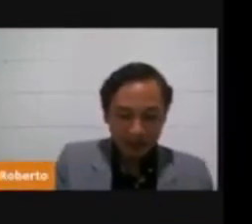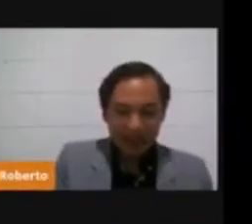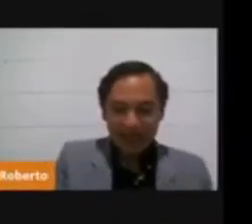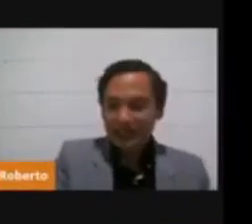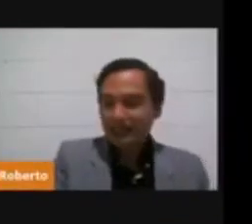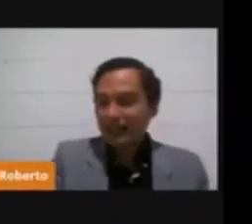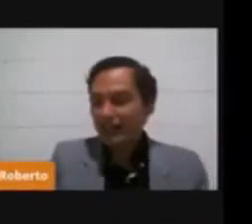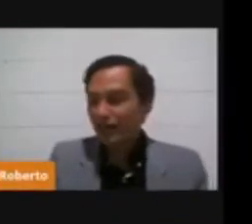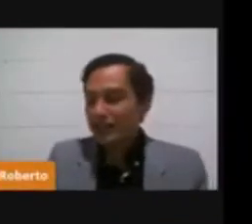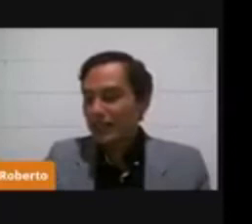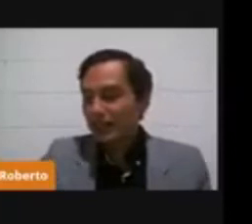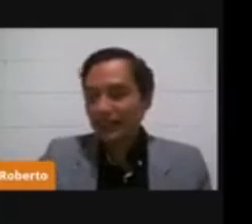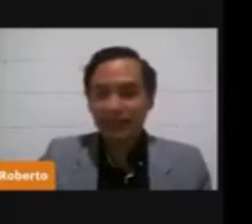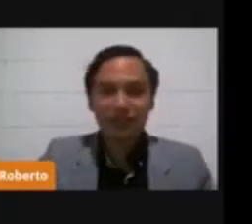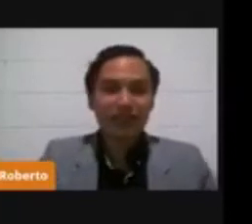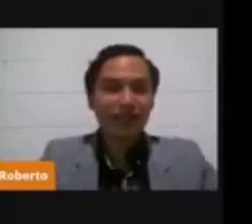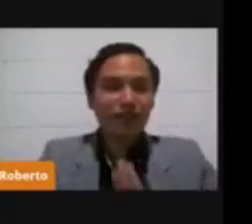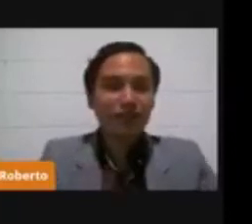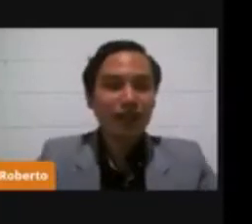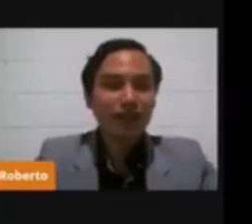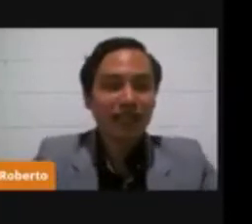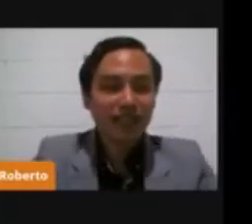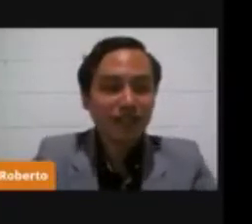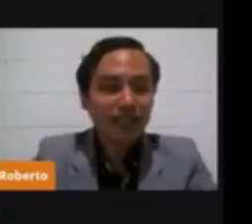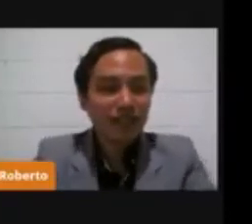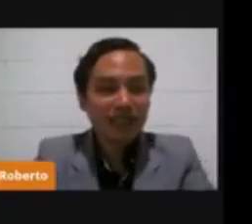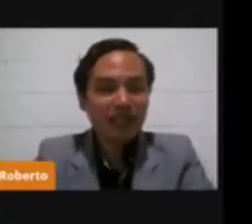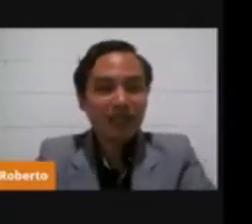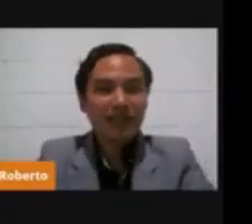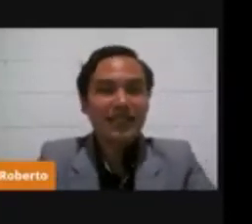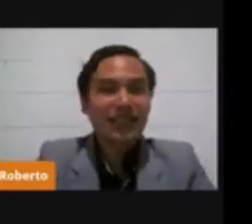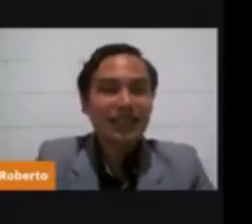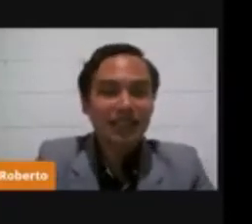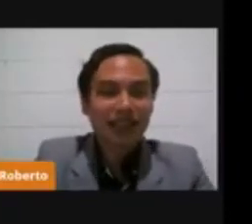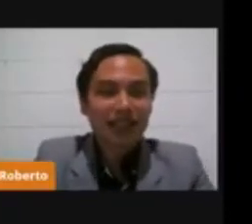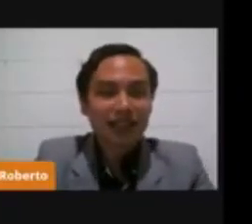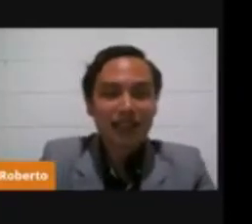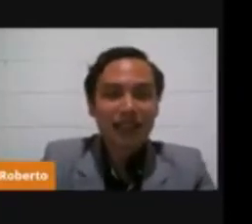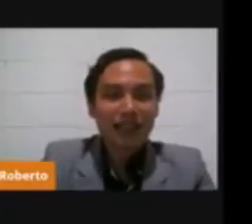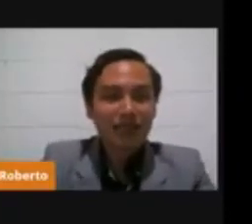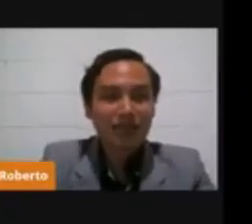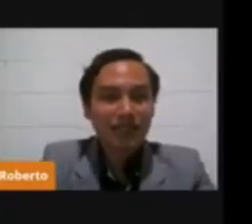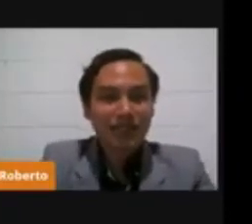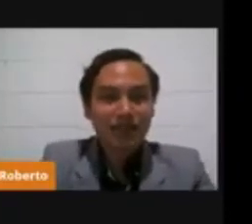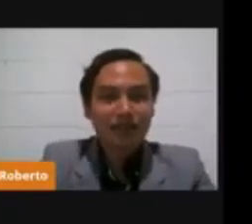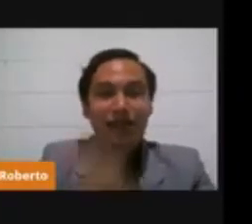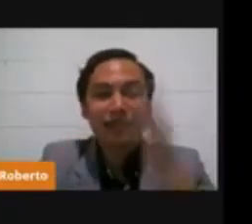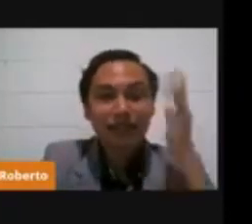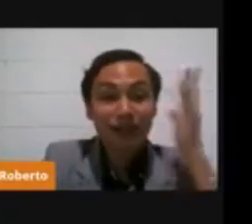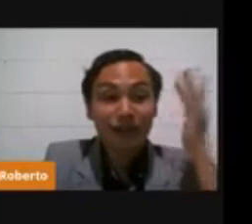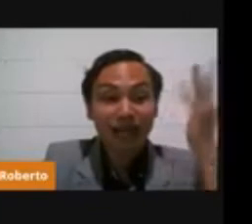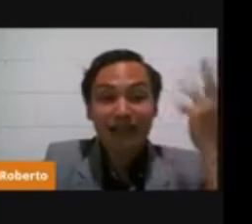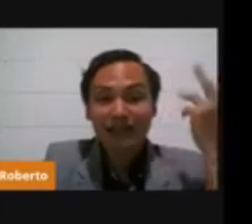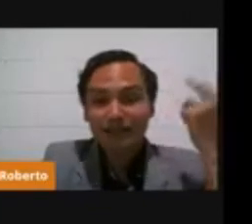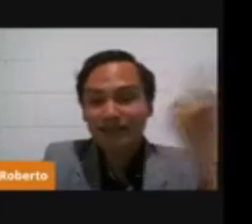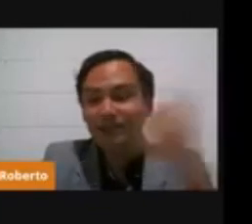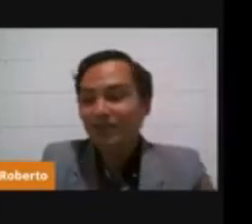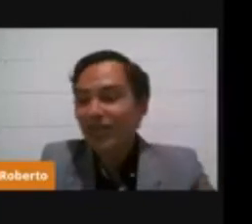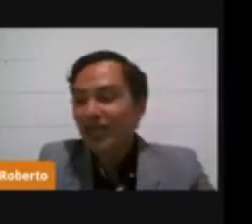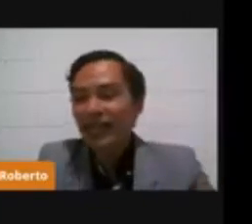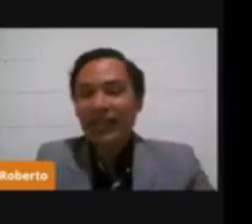una clase de lengua de señas, y entonces es como, bueno, y aquí yo vine a aprender lengua de señas, y ustedes más o menos así como, bueno, sigo